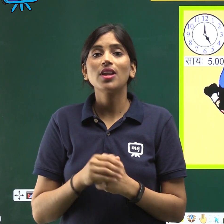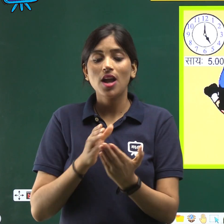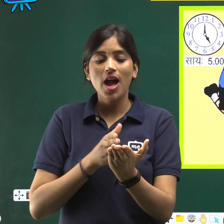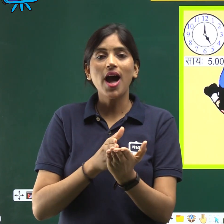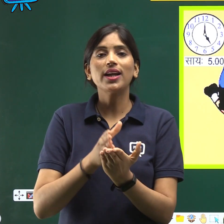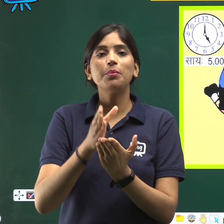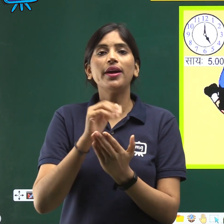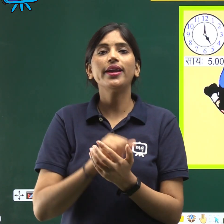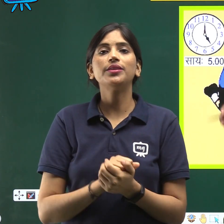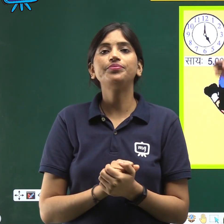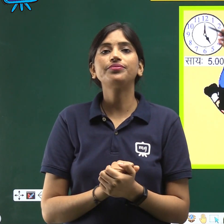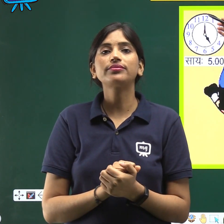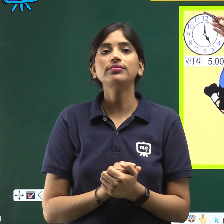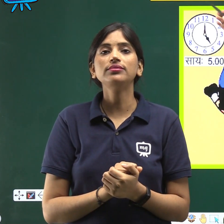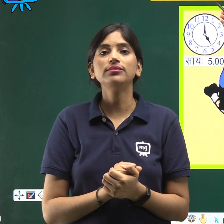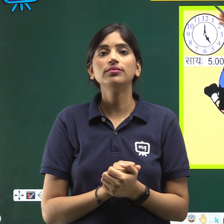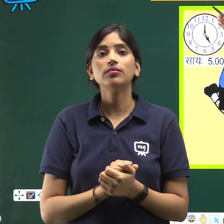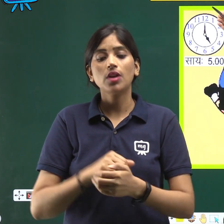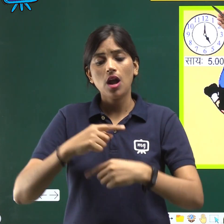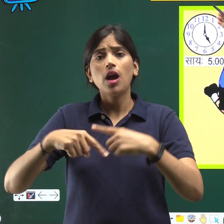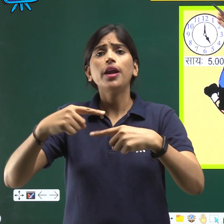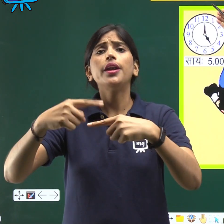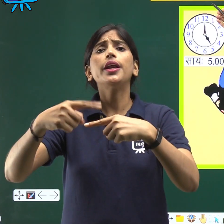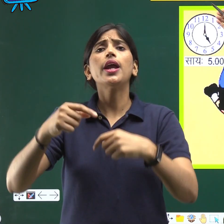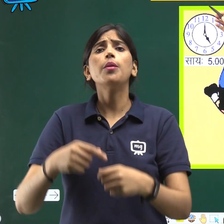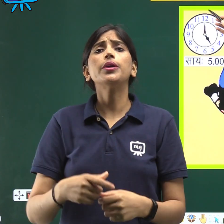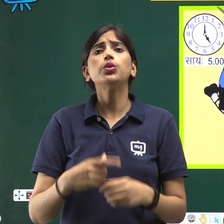आगे बढ़ें। नियमित रूप से